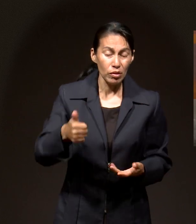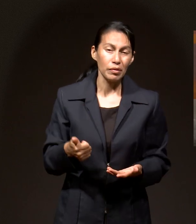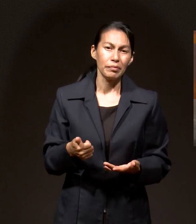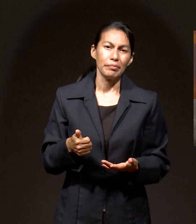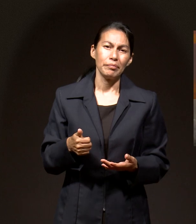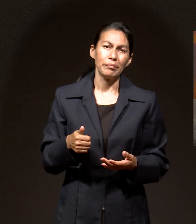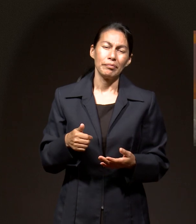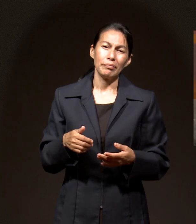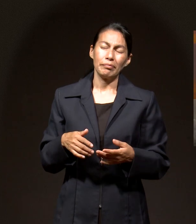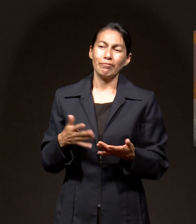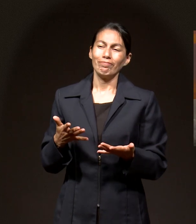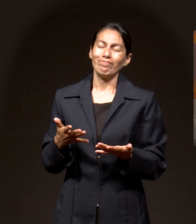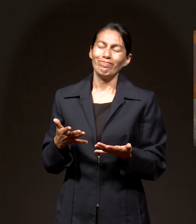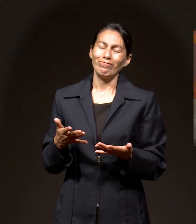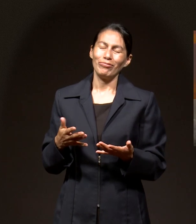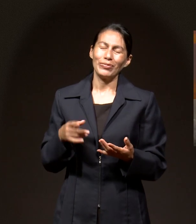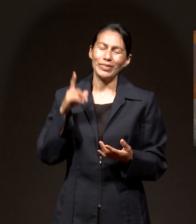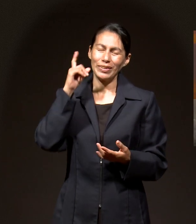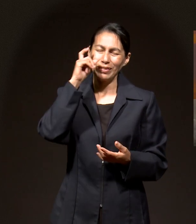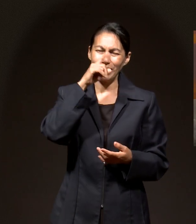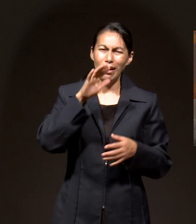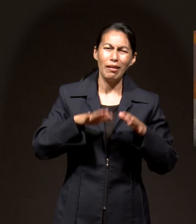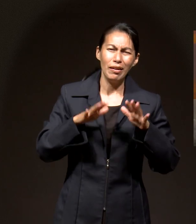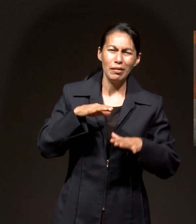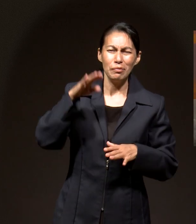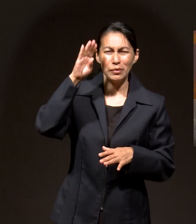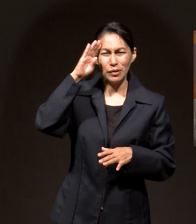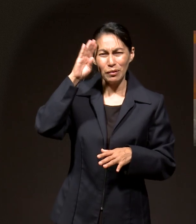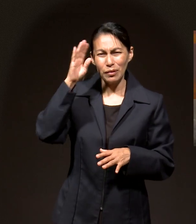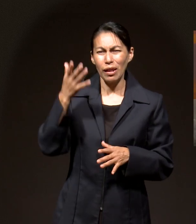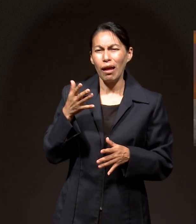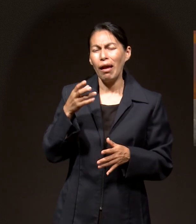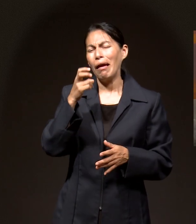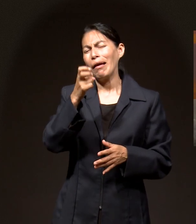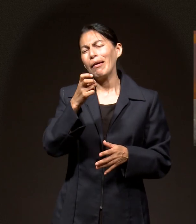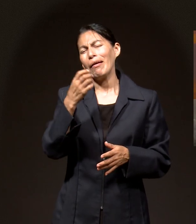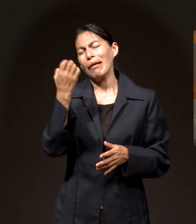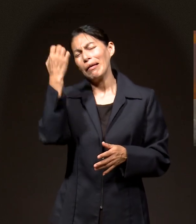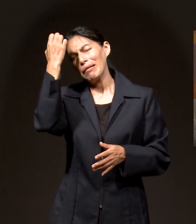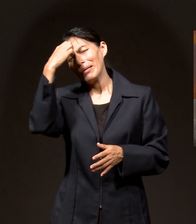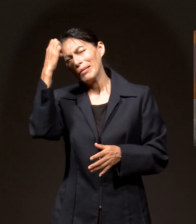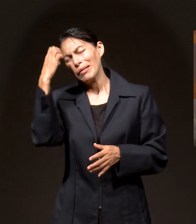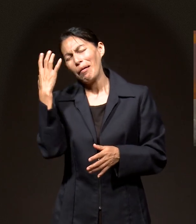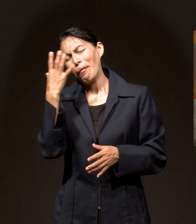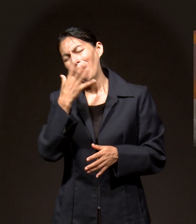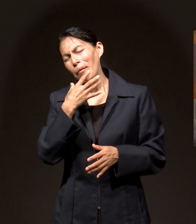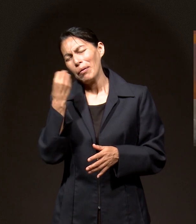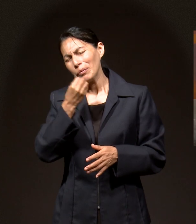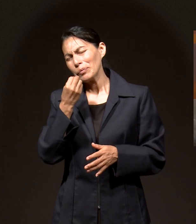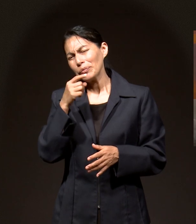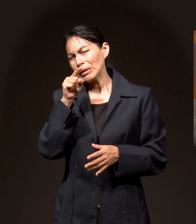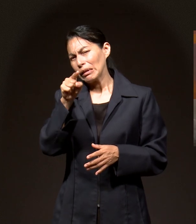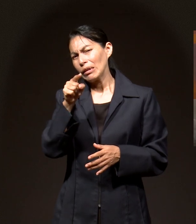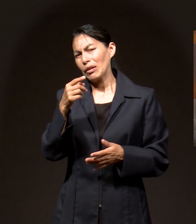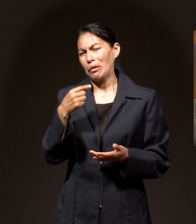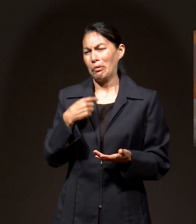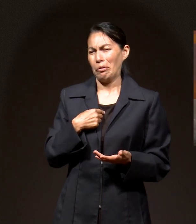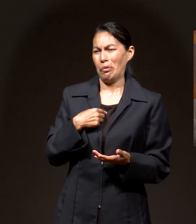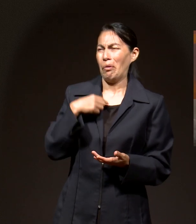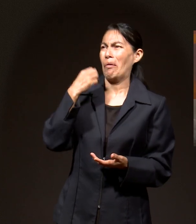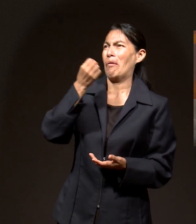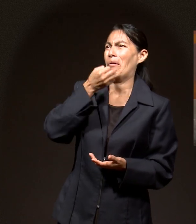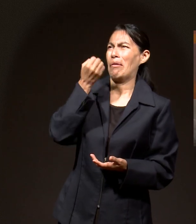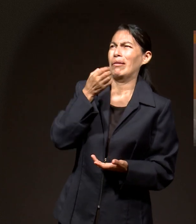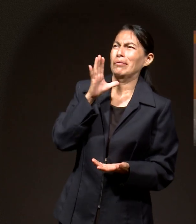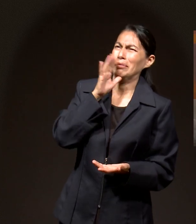Exactamente. Porque esa es una trampa tan poderosa. El decir, sí, qué bonita la experiencia de fulano, qué bonita